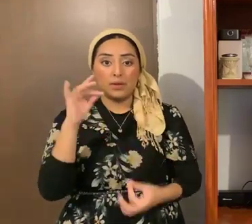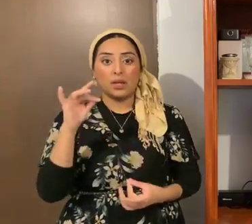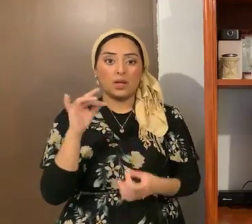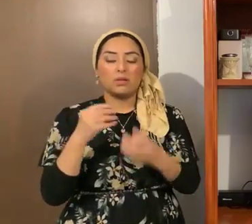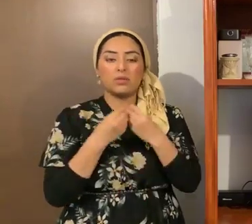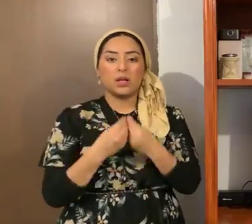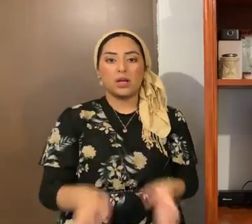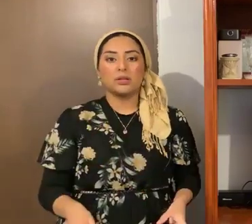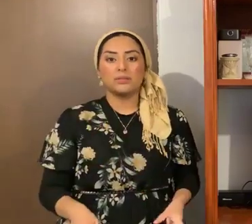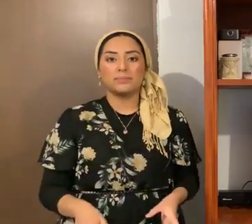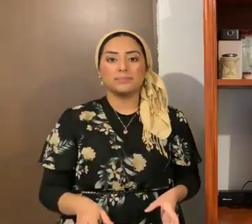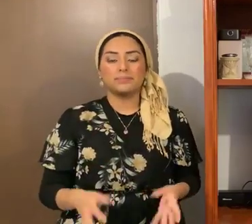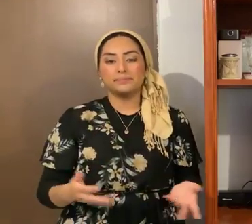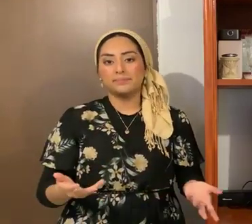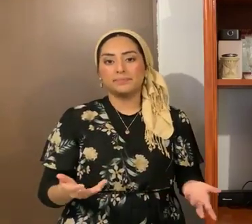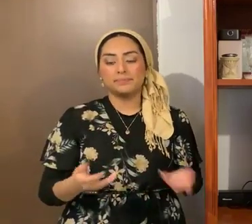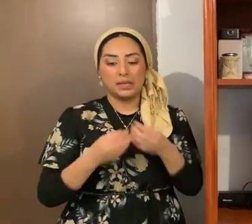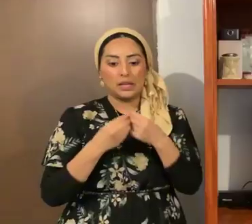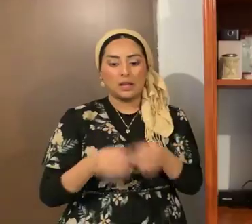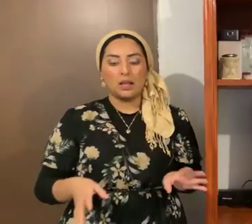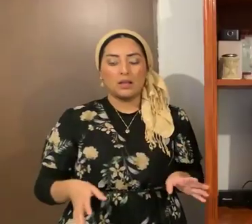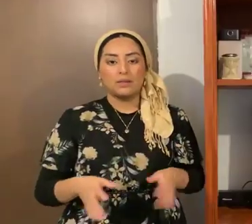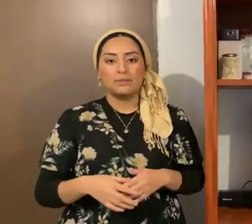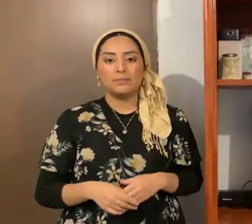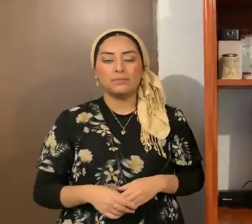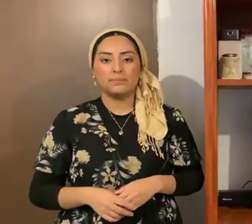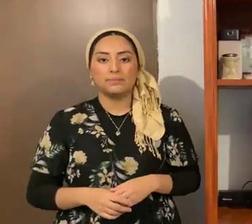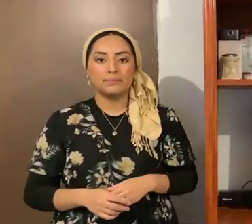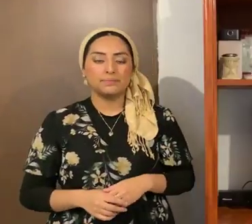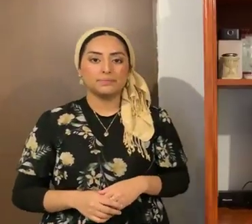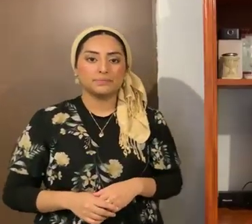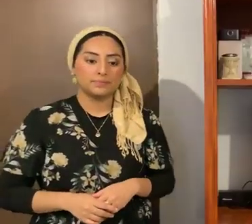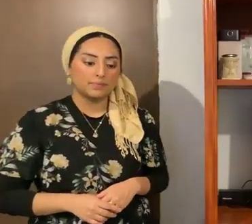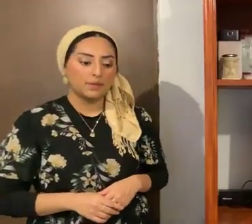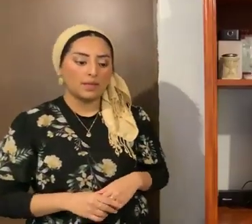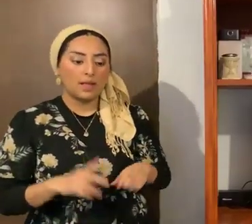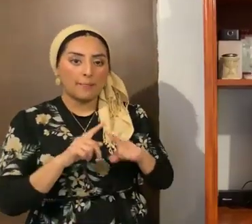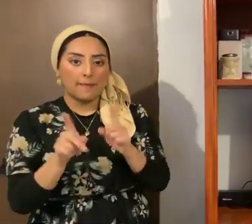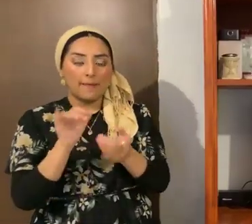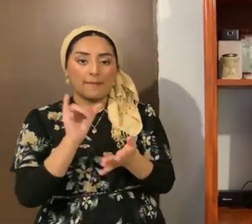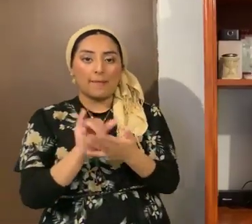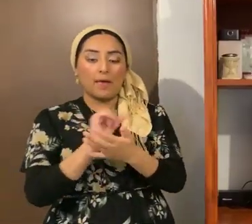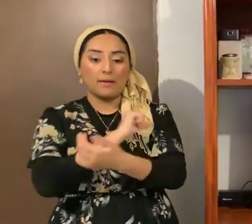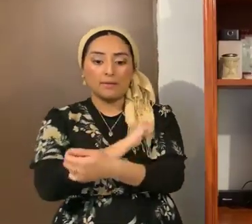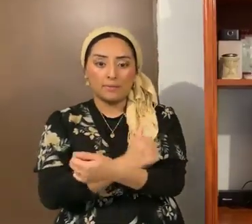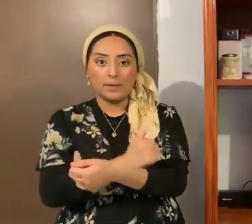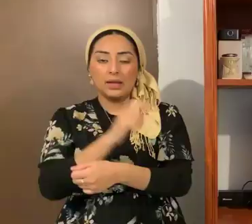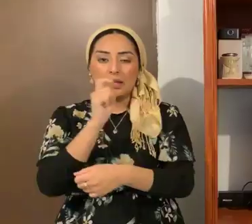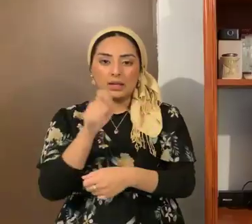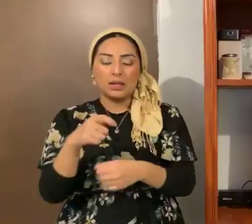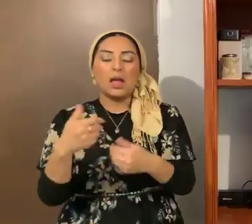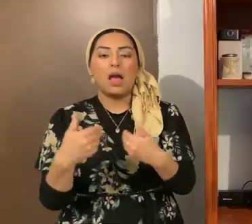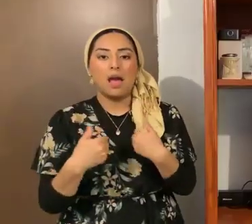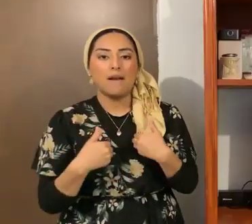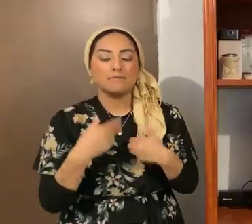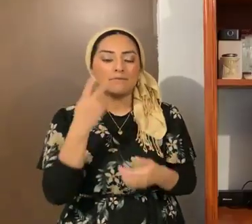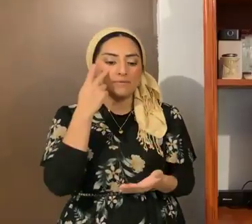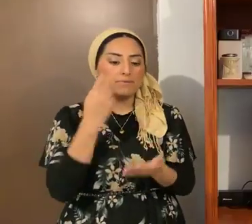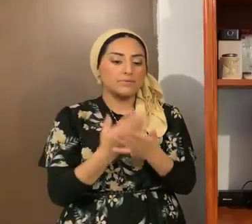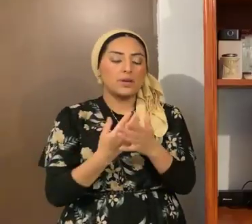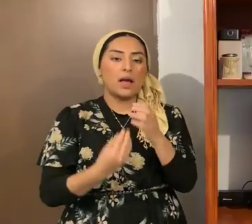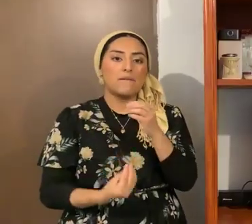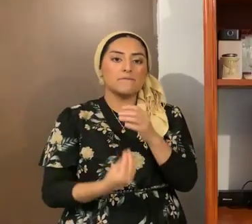uno perdido. Está uno perdido. Pero esa autoridad tiene que tener